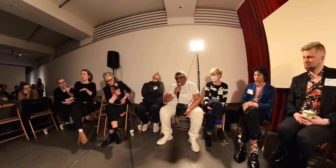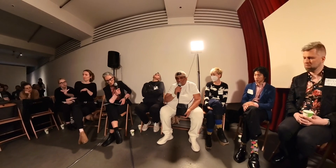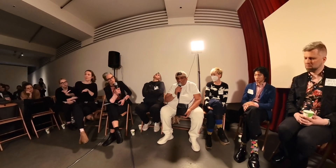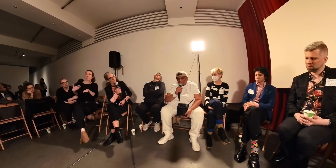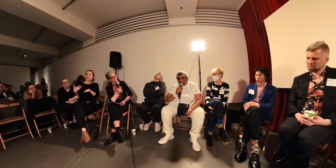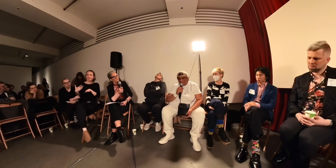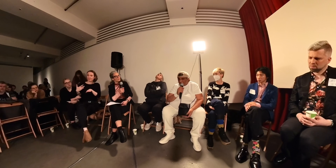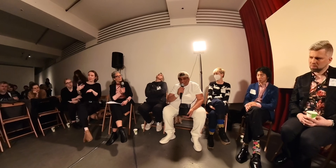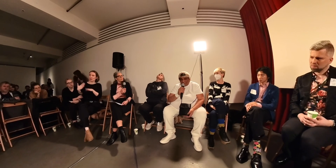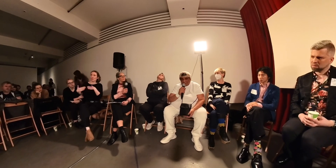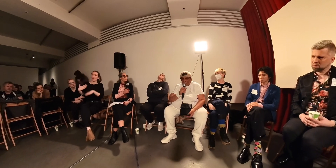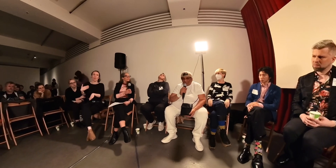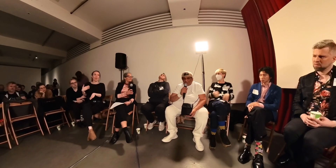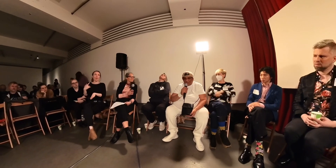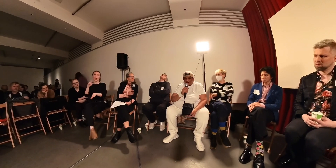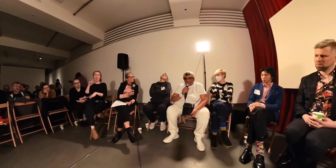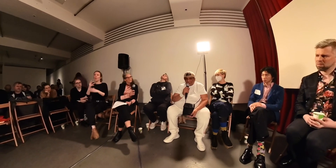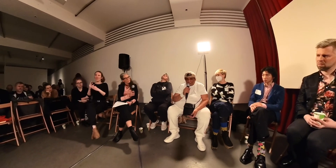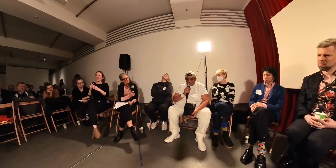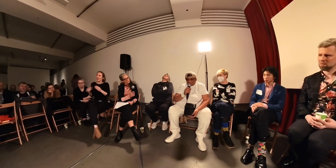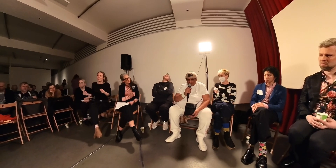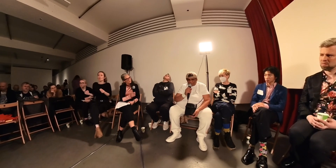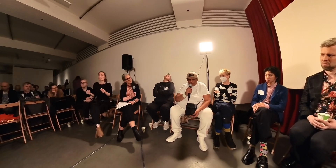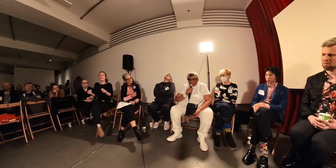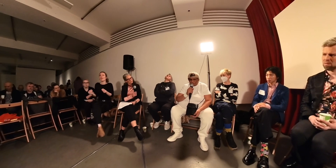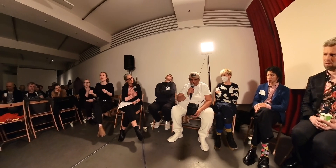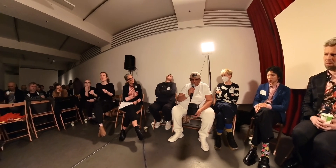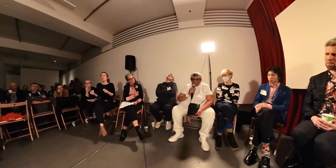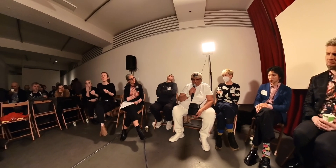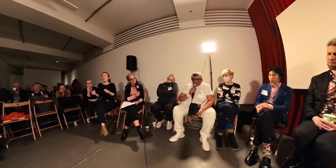je to takový jako nepříjemný. Je to